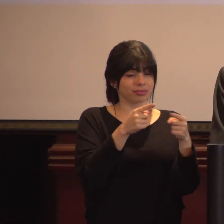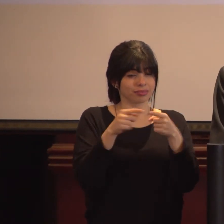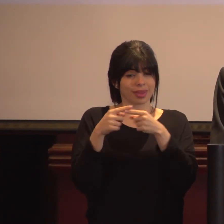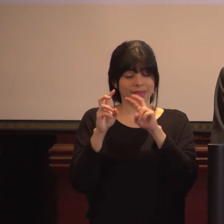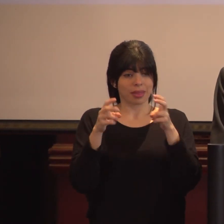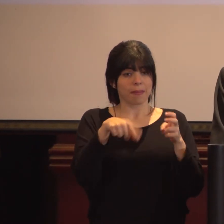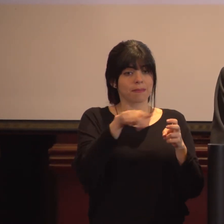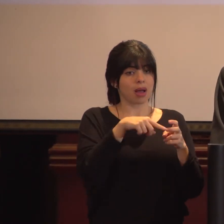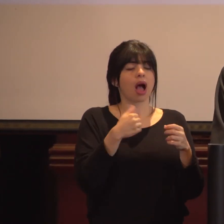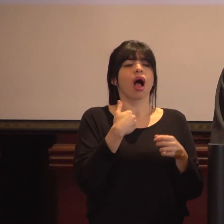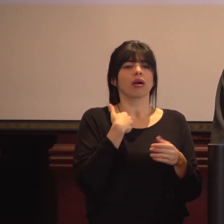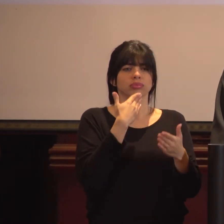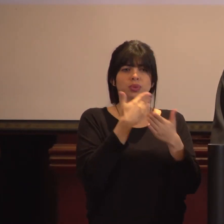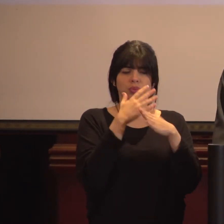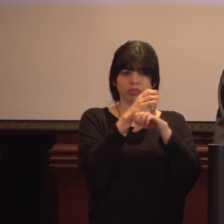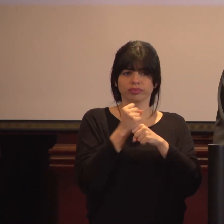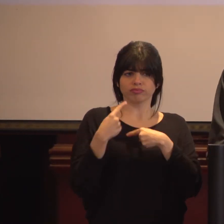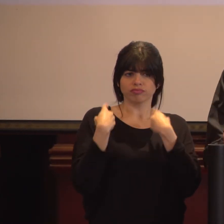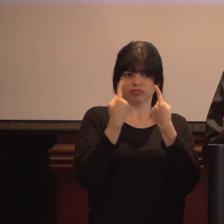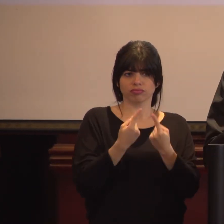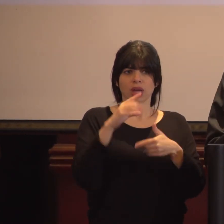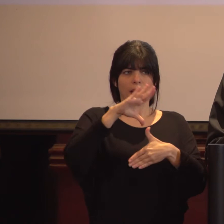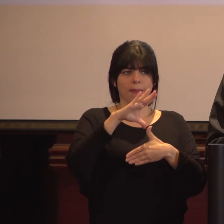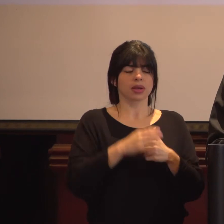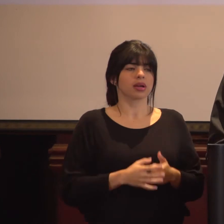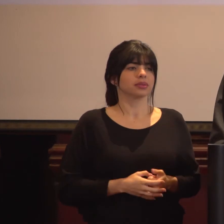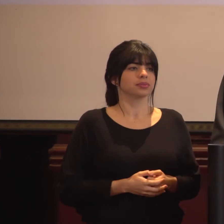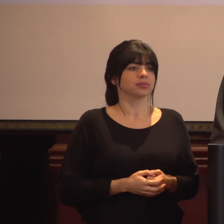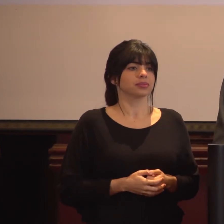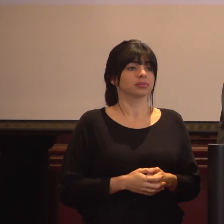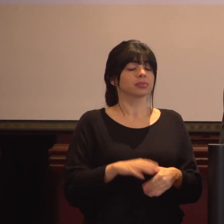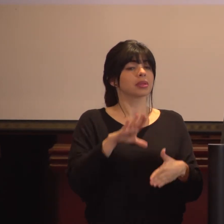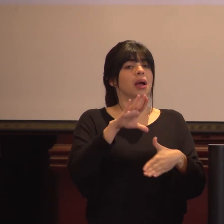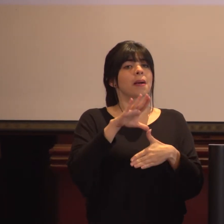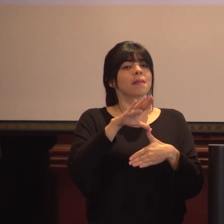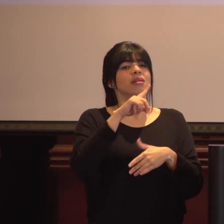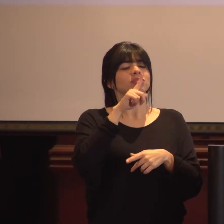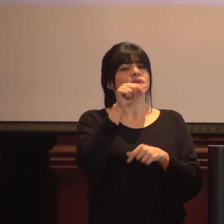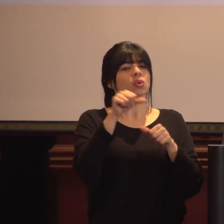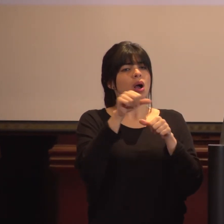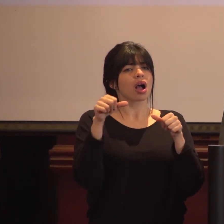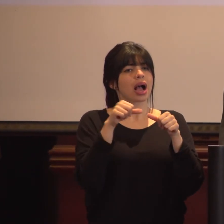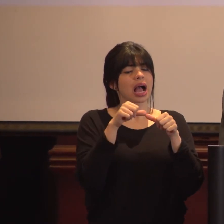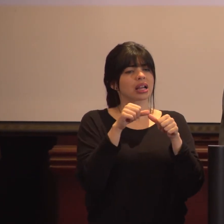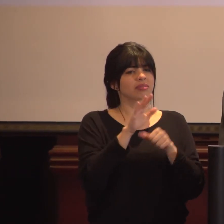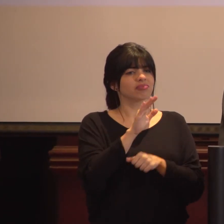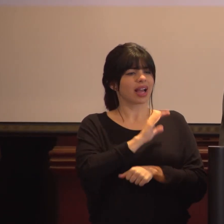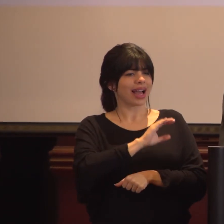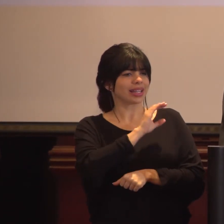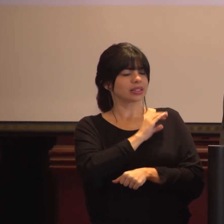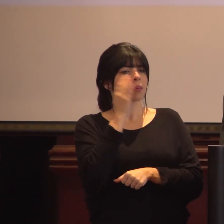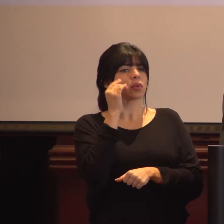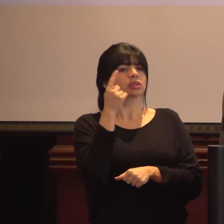existen muy buenas prácticas en las Américas las Américas es una región que se ha caracterizado